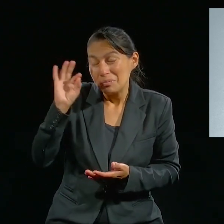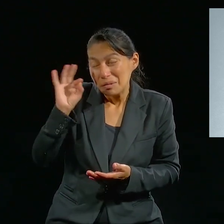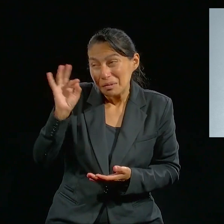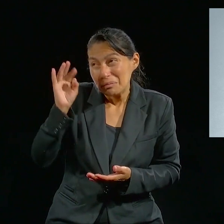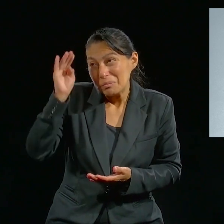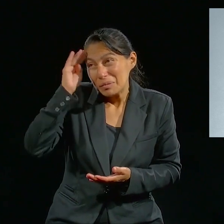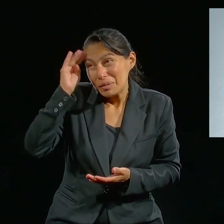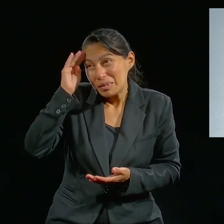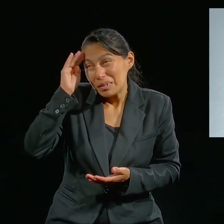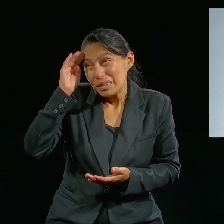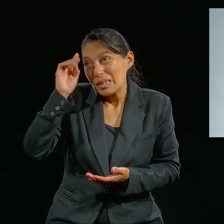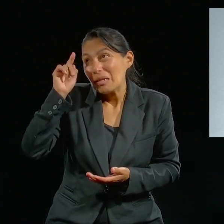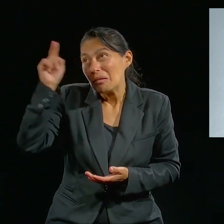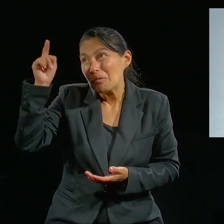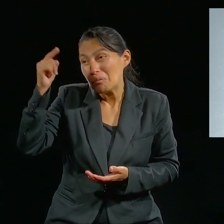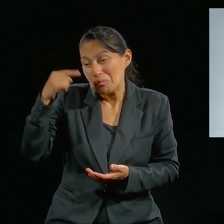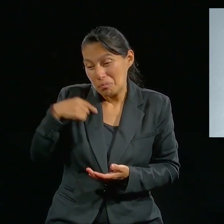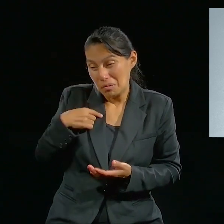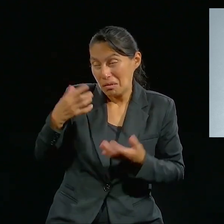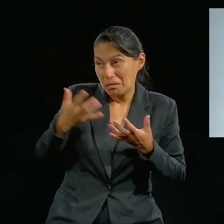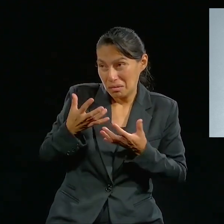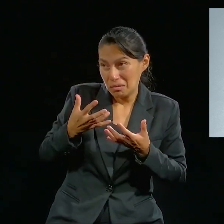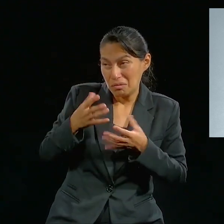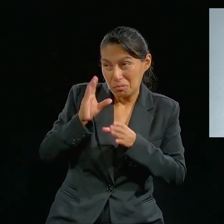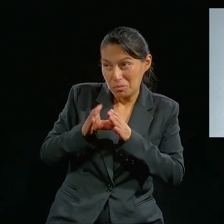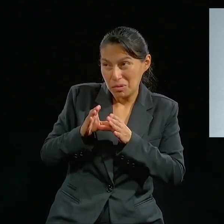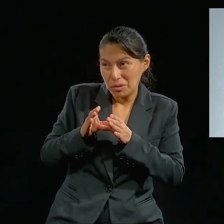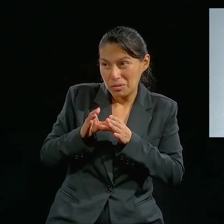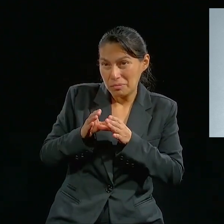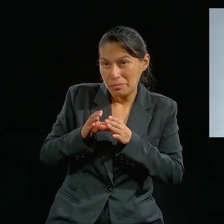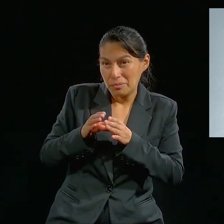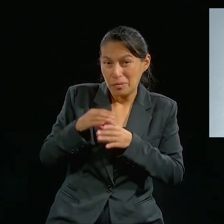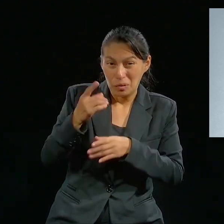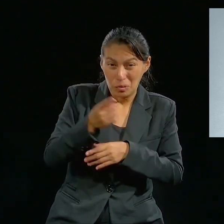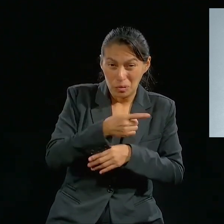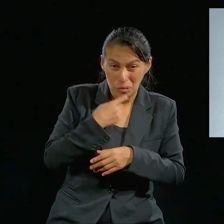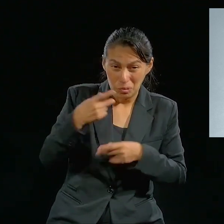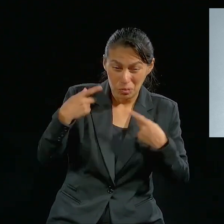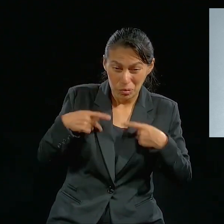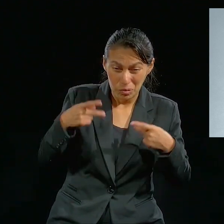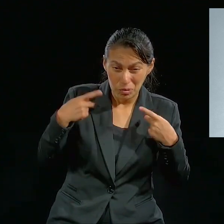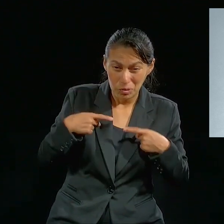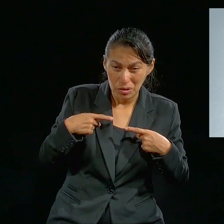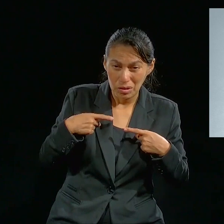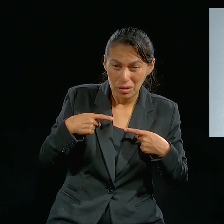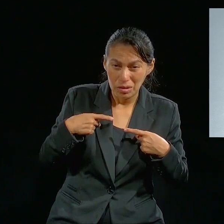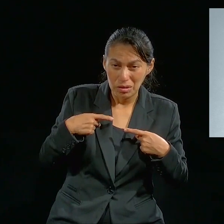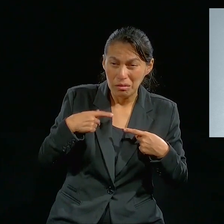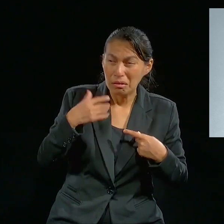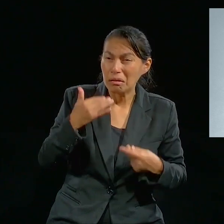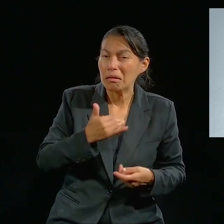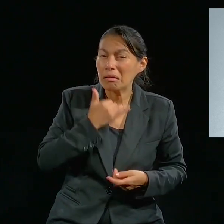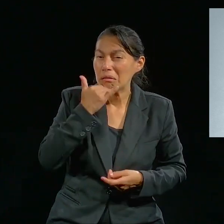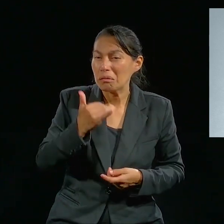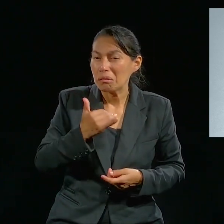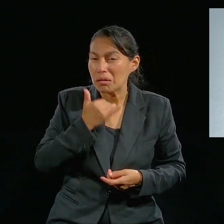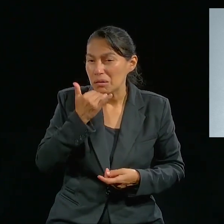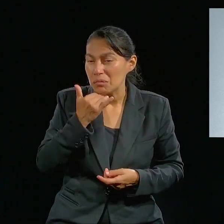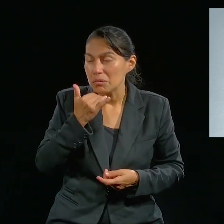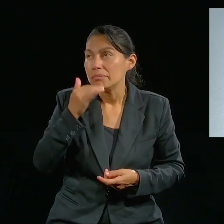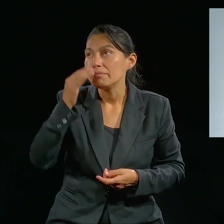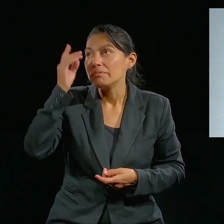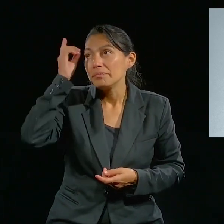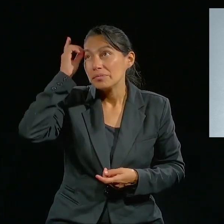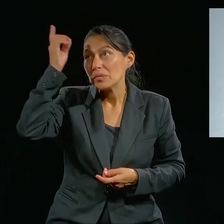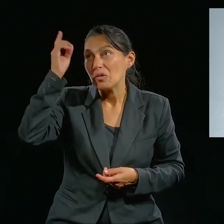queremos. Y cuando nosotros somos humanos y nos equivocamos, y Él conoce el futuro. Entonces, eso